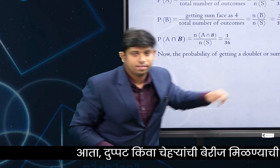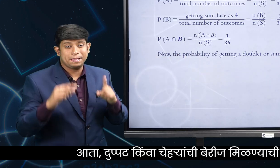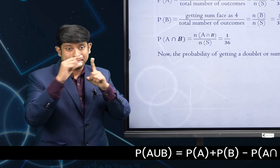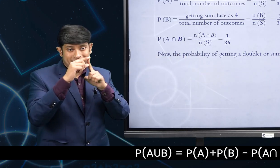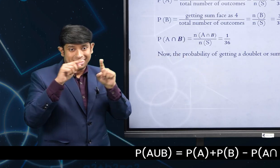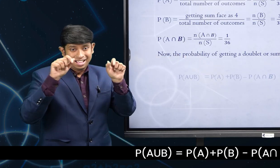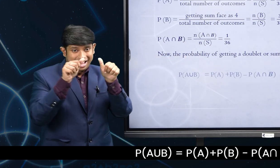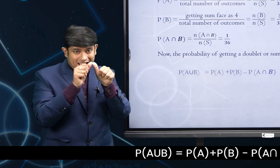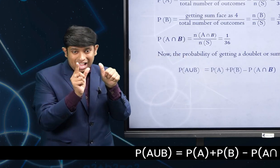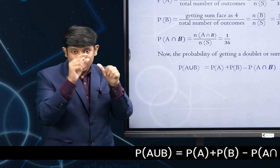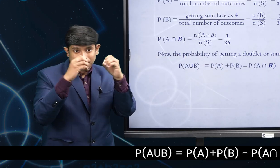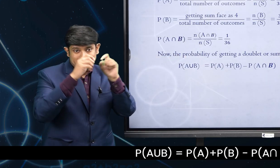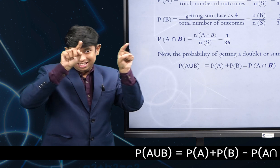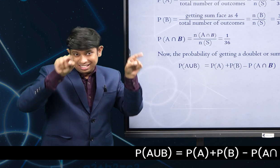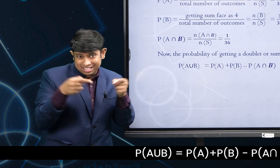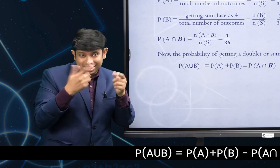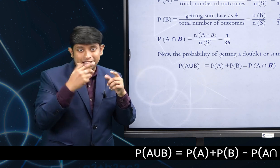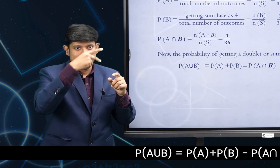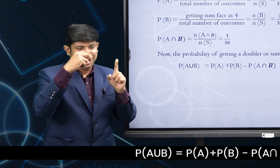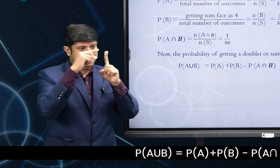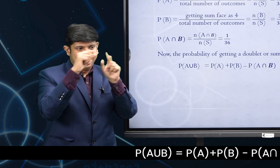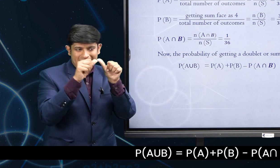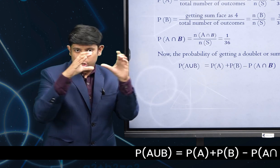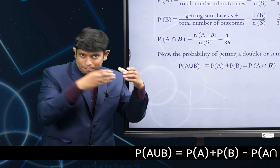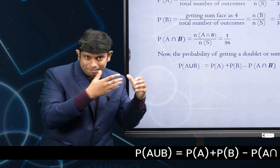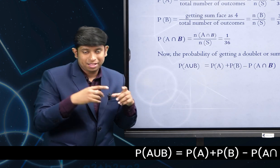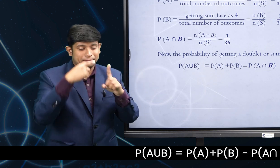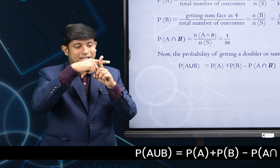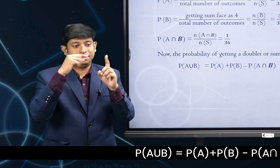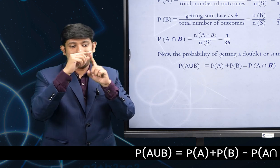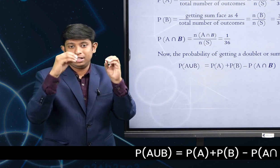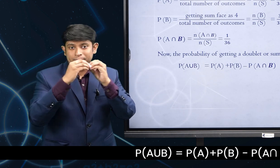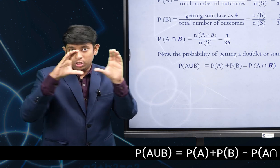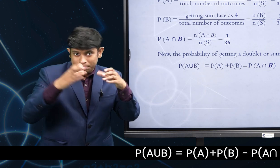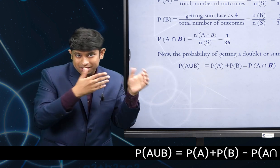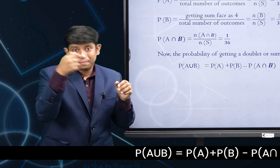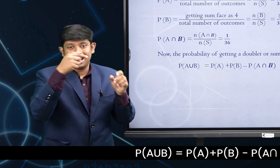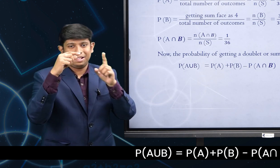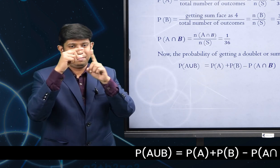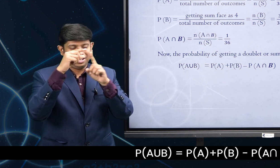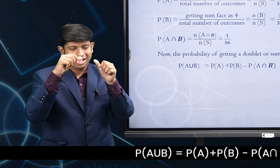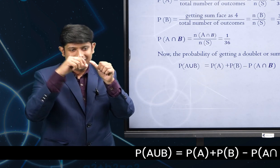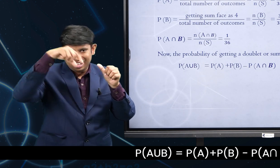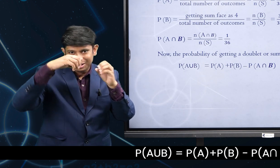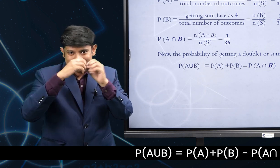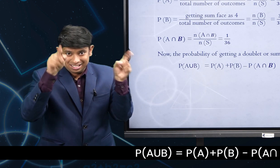पी कंसामध्ये ए युनियन बी बरोबर पी कंसामध्ये ए अधिक पी कंसामध्ये बी वजा पी कंसामध्ये